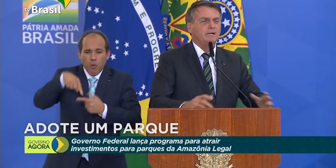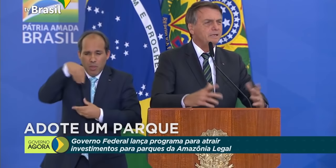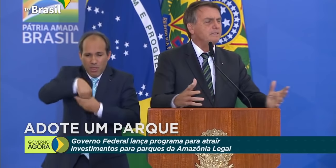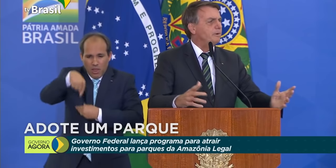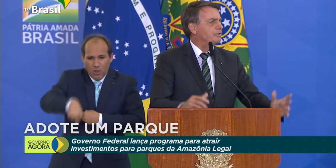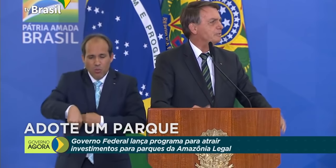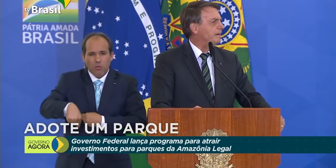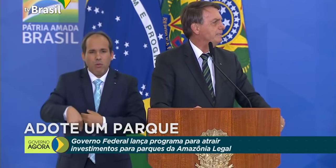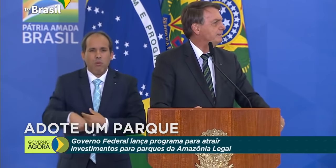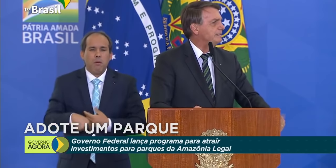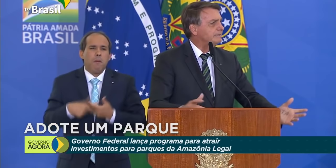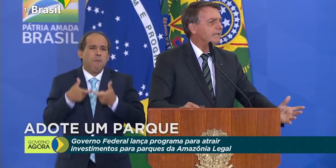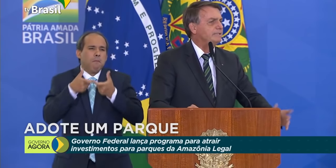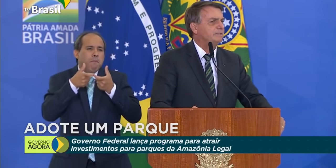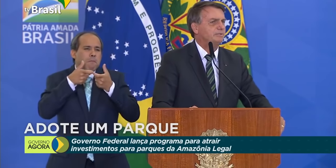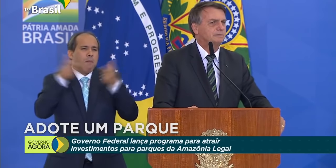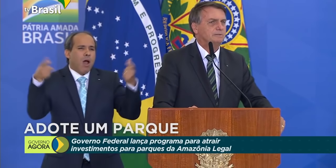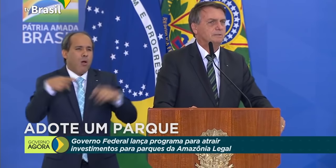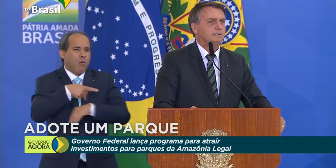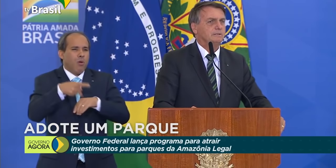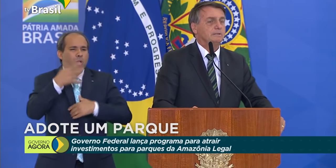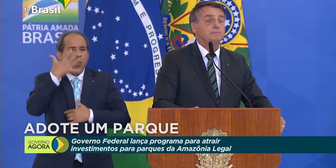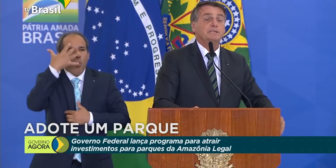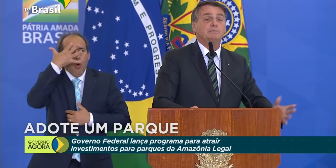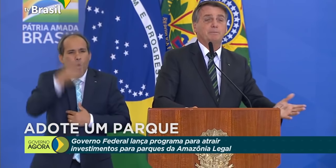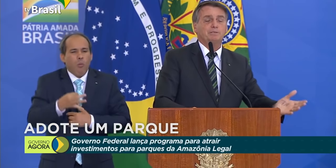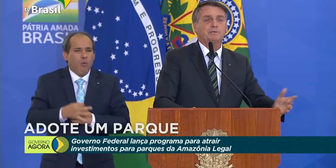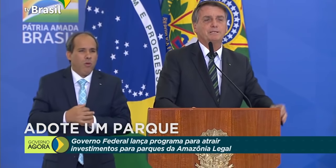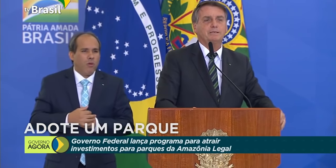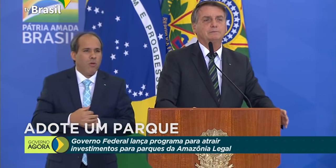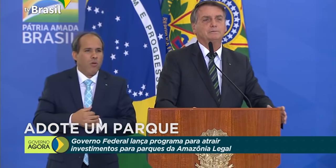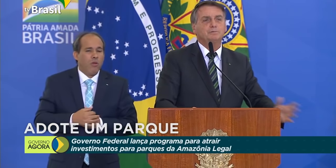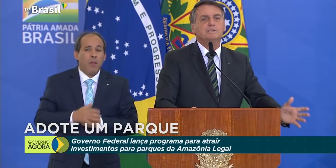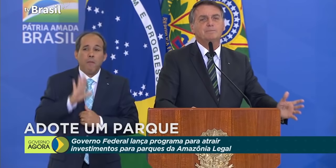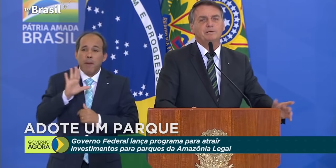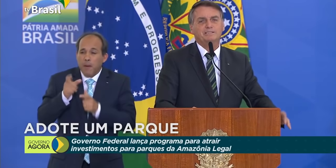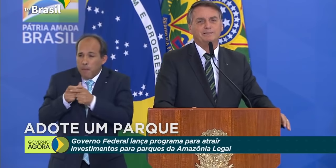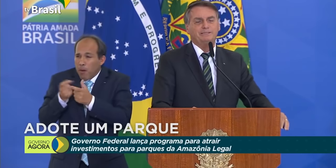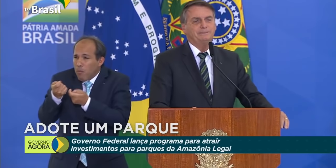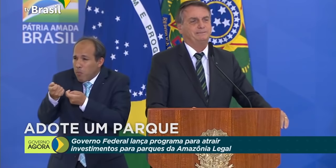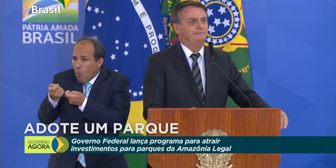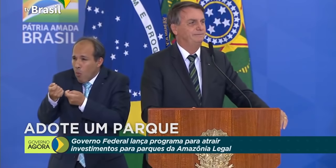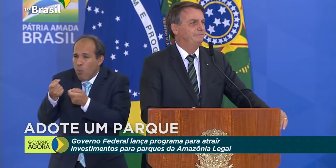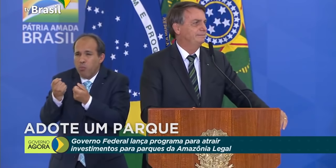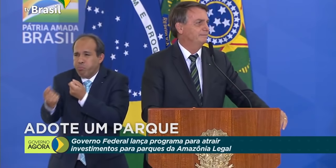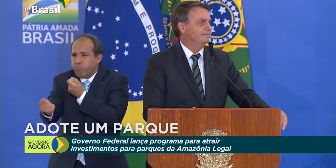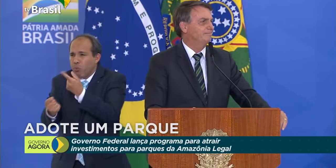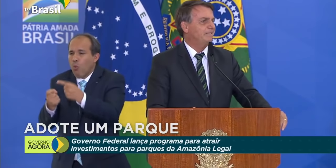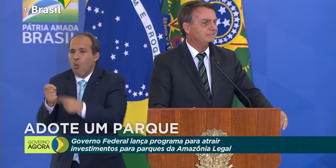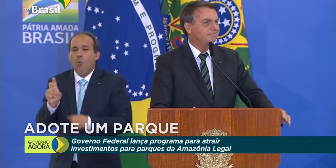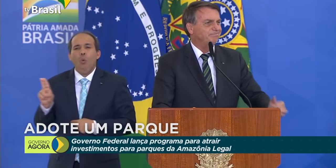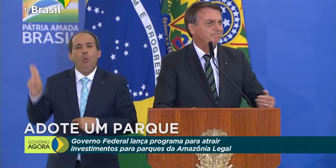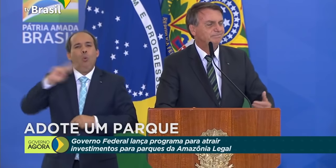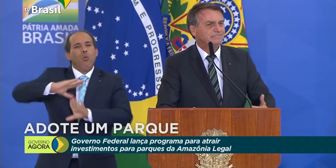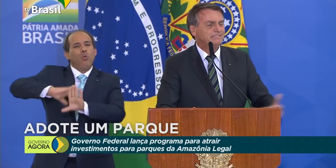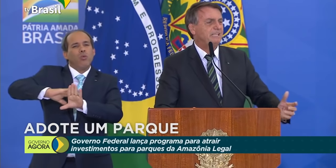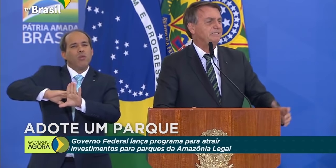é a grande maioria dos países entende isso mas uma minoria usa politicamente